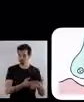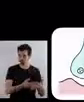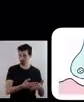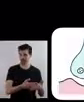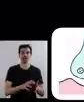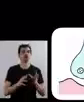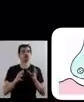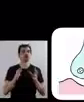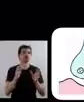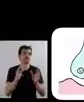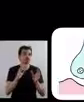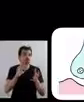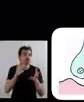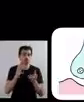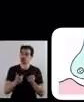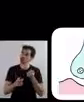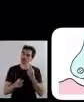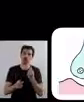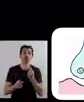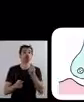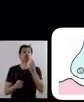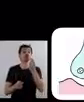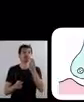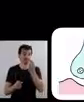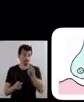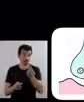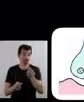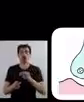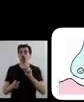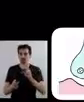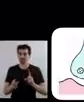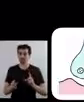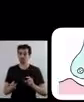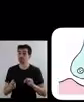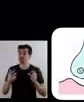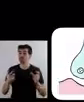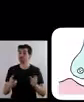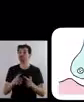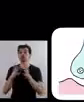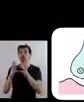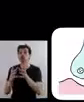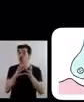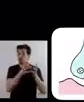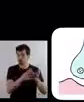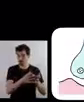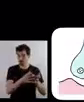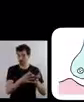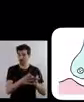une cellule musculaire. Nous voici donc au niveau de ce que l'on nomme une synapse. Pour cet exemple, c'est une synapse